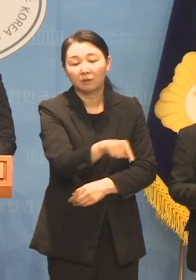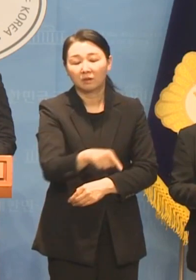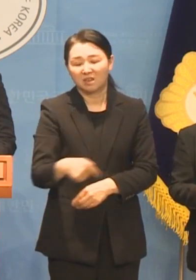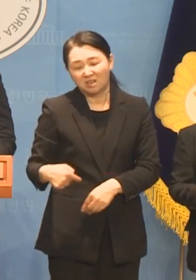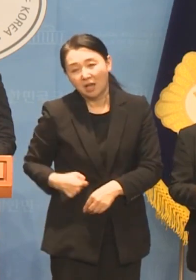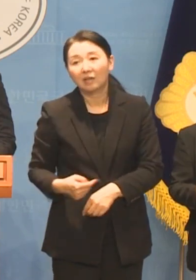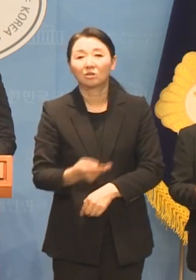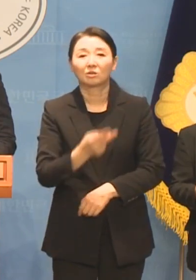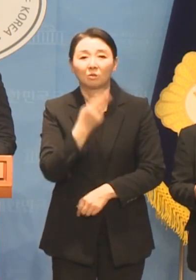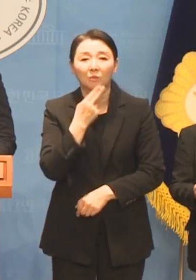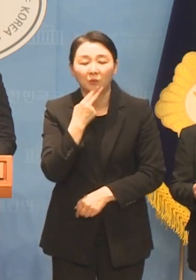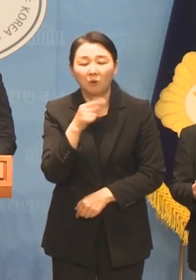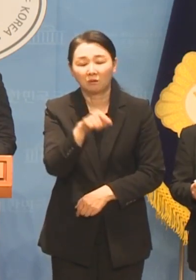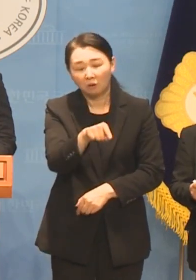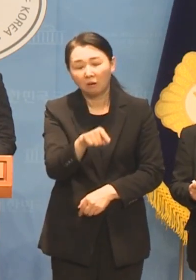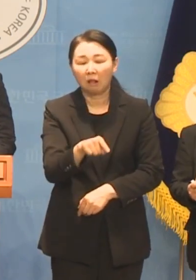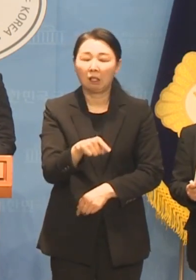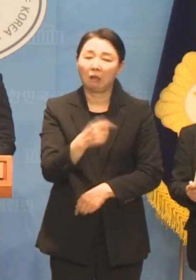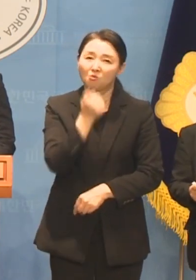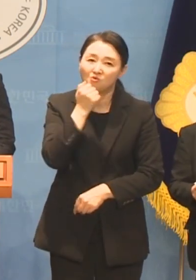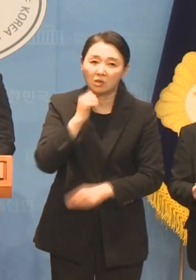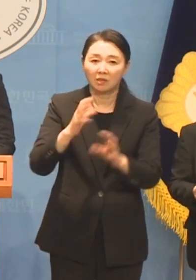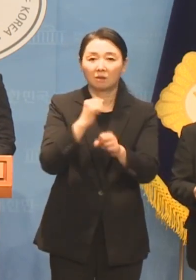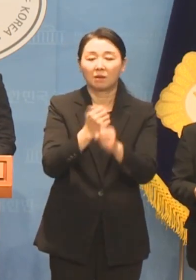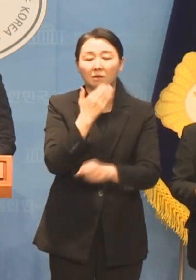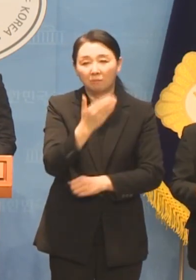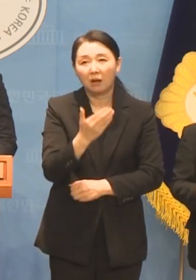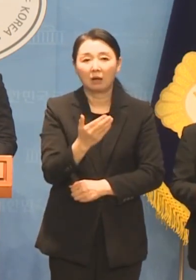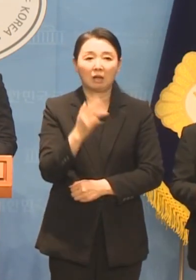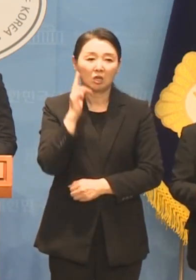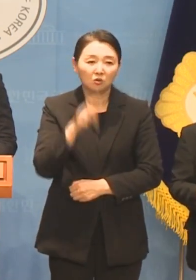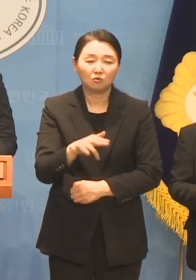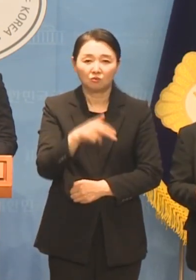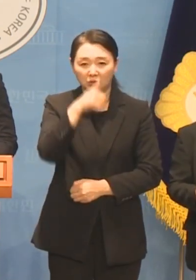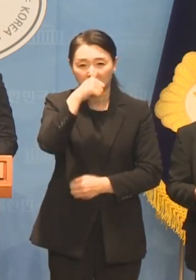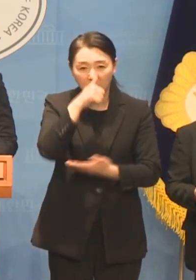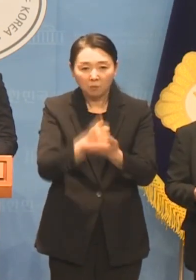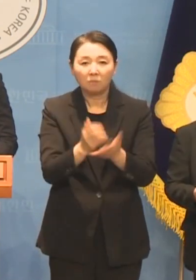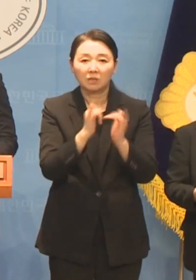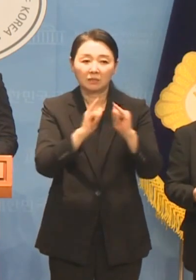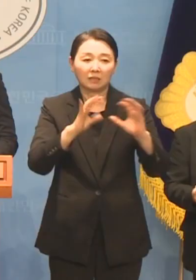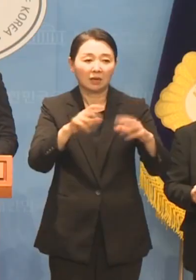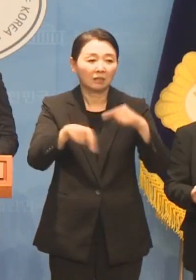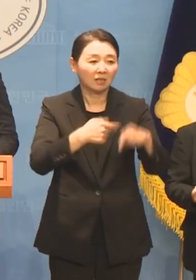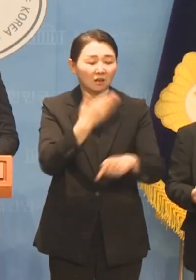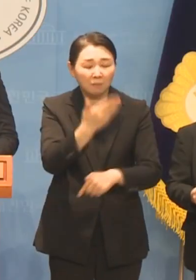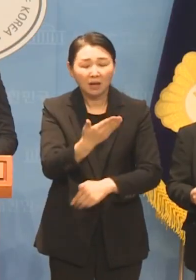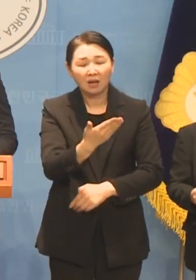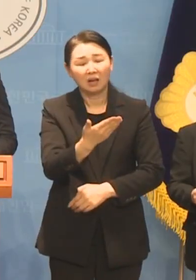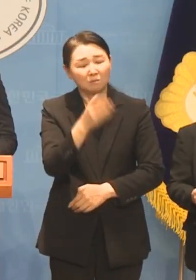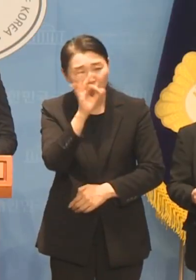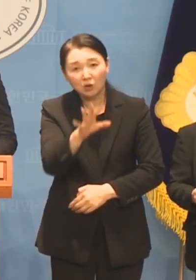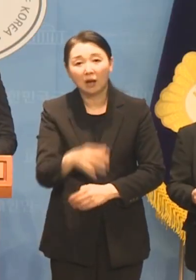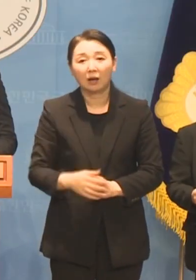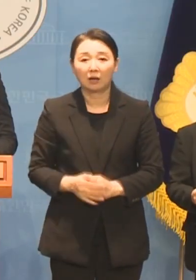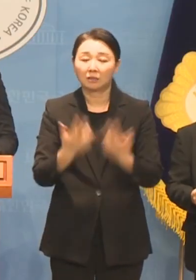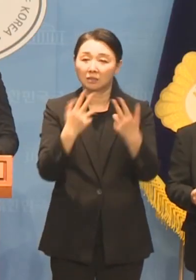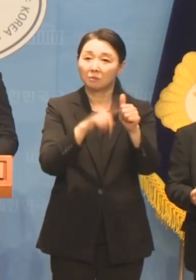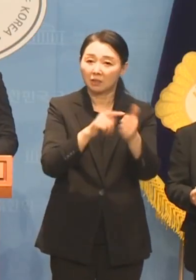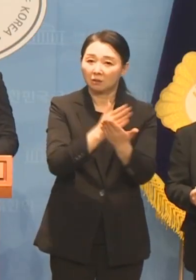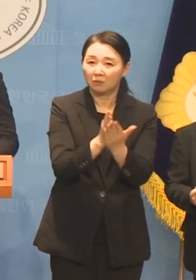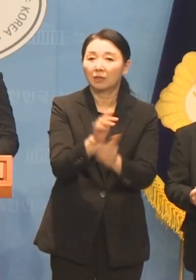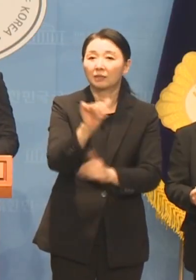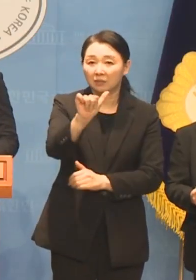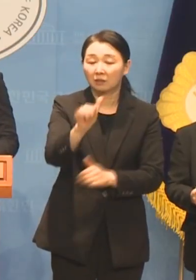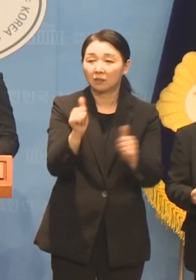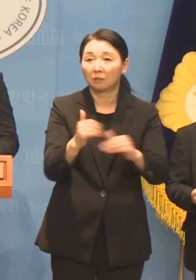비양심과 패륜이 얼룩진 나라로 만들 수가 있다. 중범죄자가 다스리는 나라를 만들어서 되겠느냐라고 주장했습니다. 이재명 후보의 5개의 기소권은